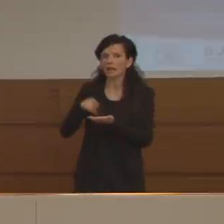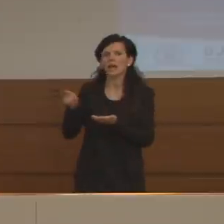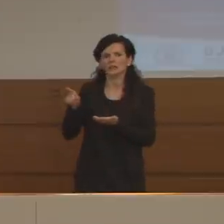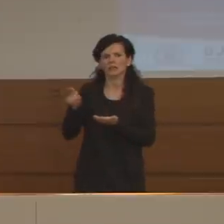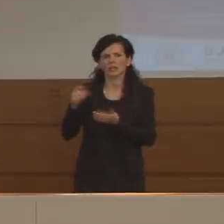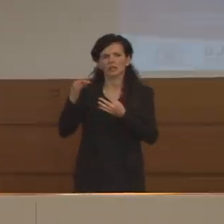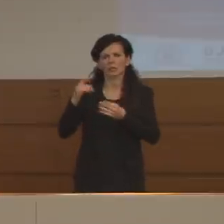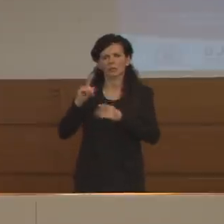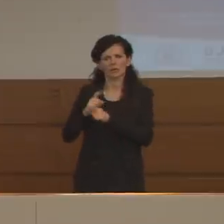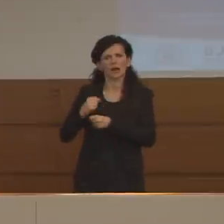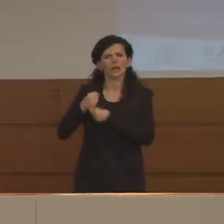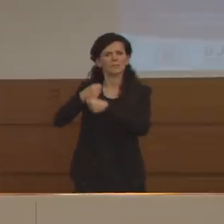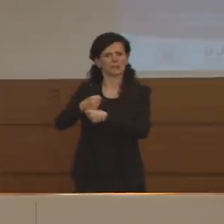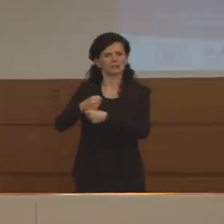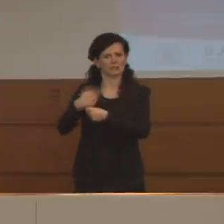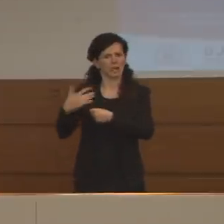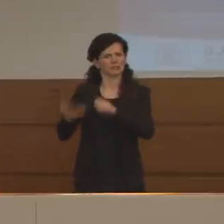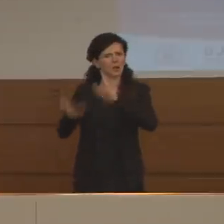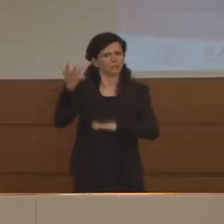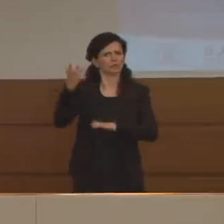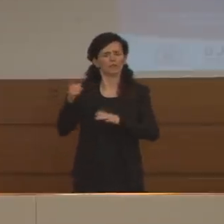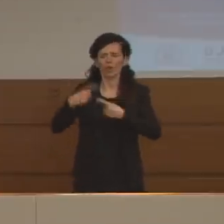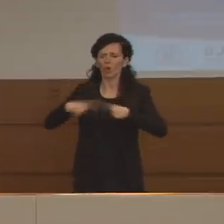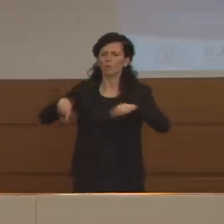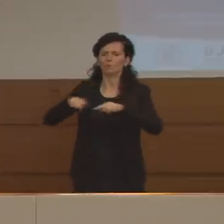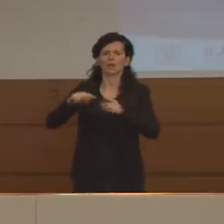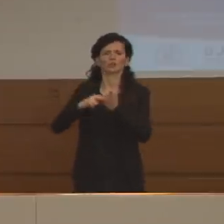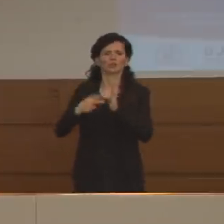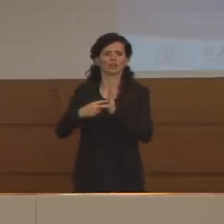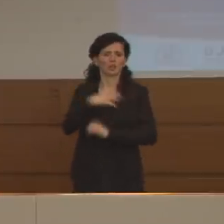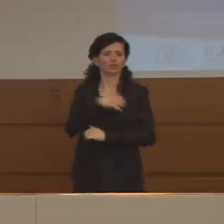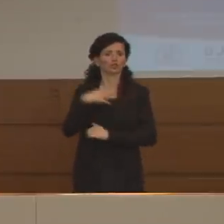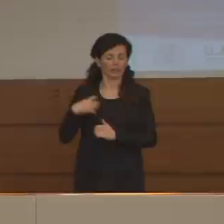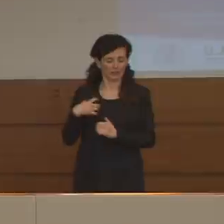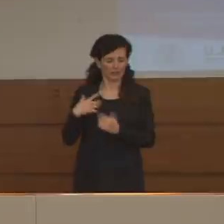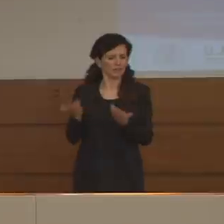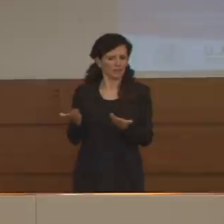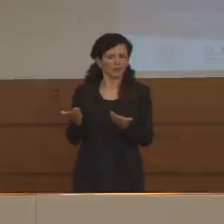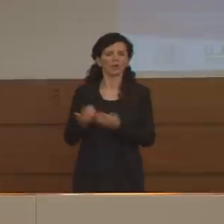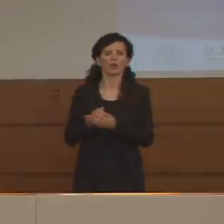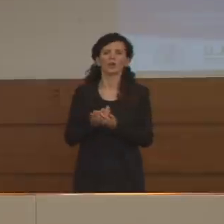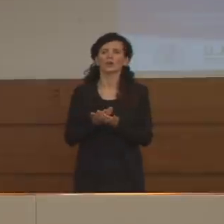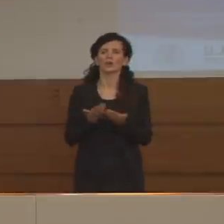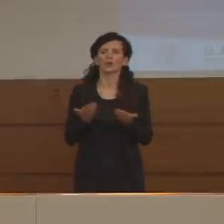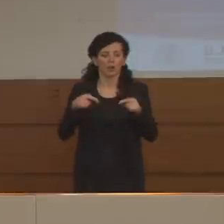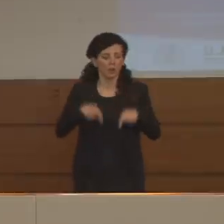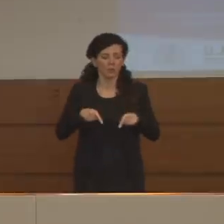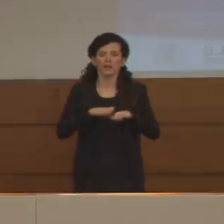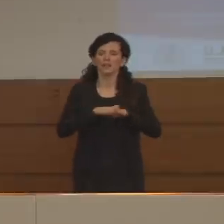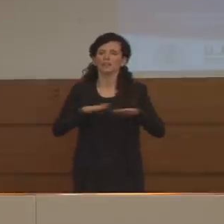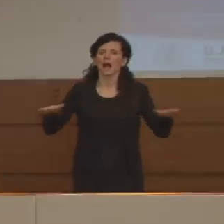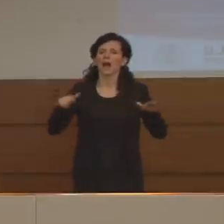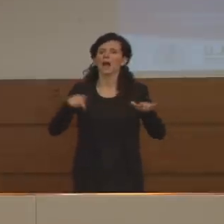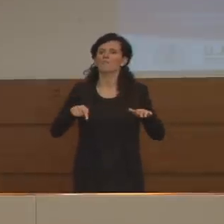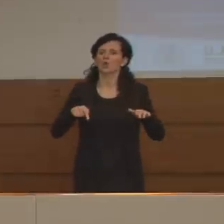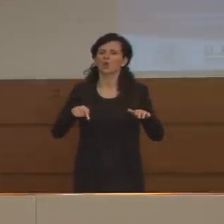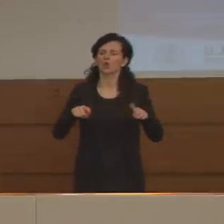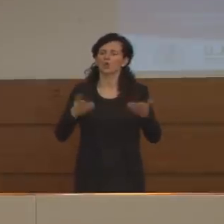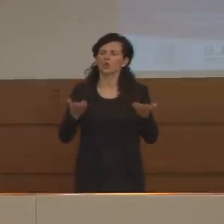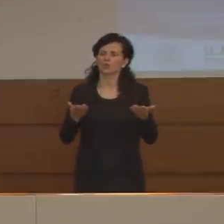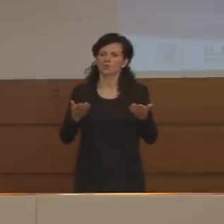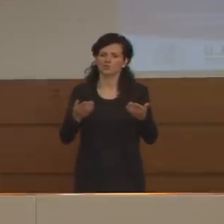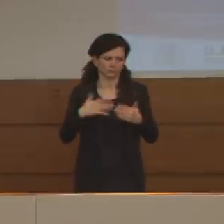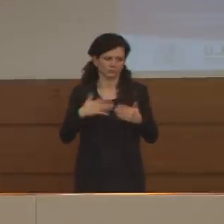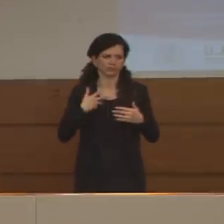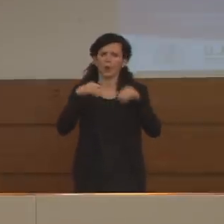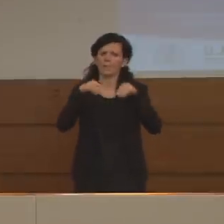del comitato tecnico scientifico però questo è un tavolo grande quindi chiunque può